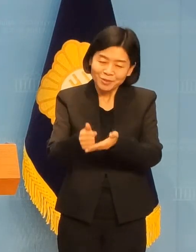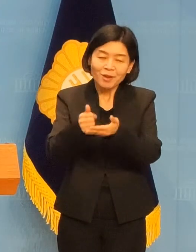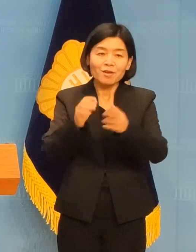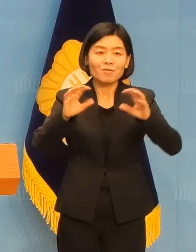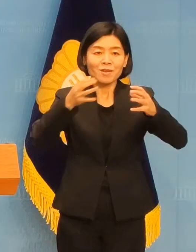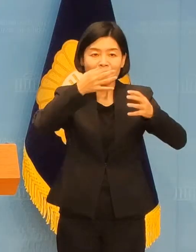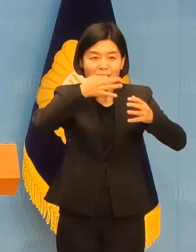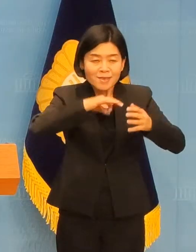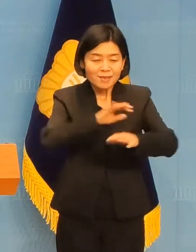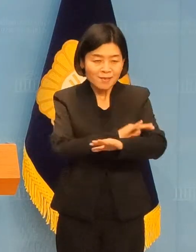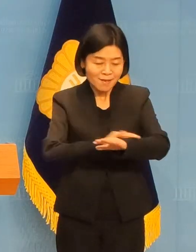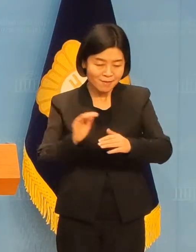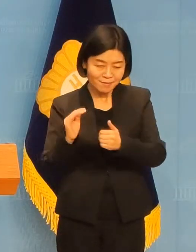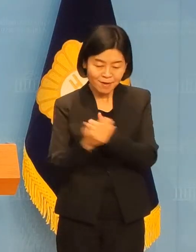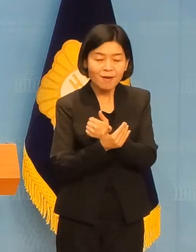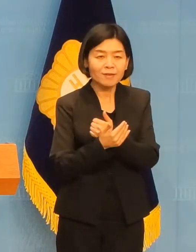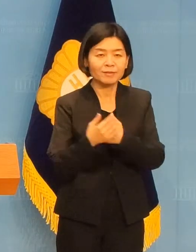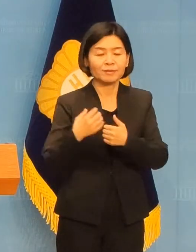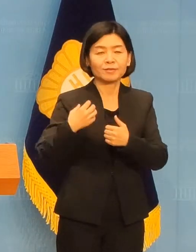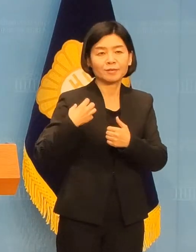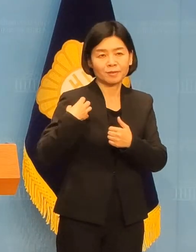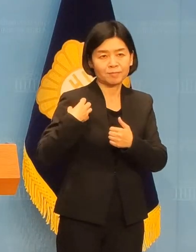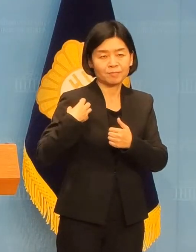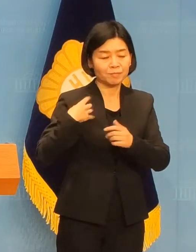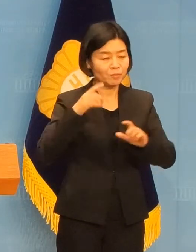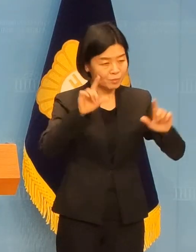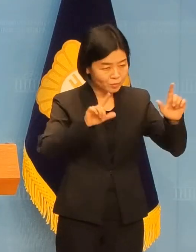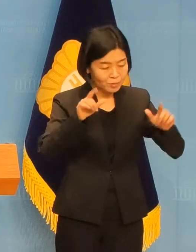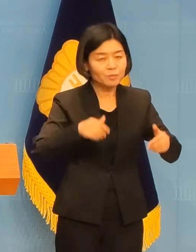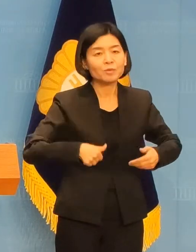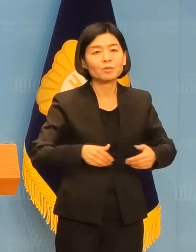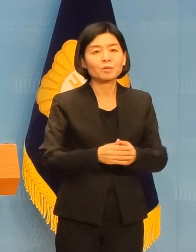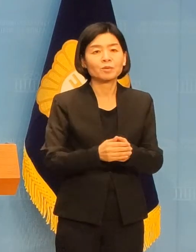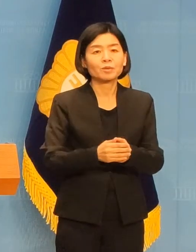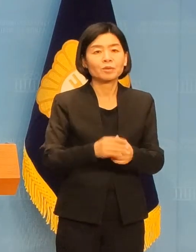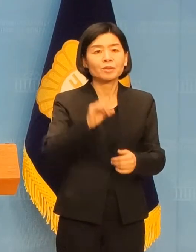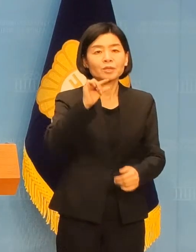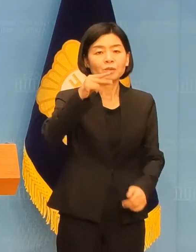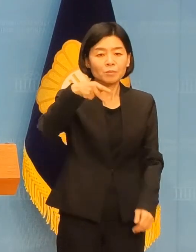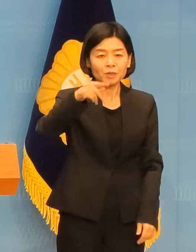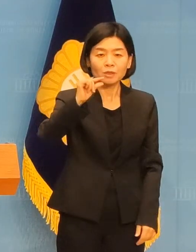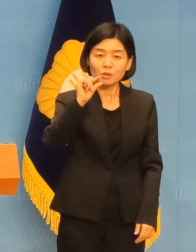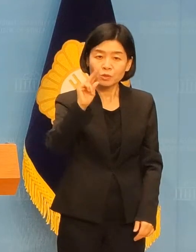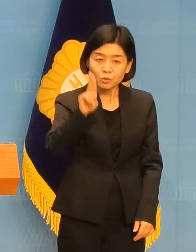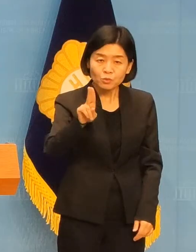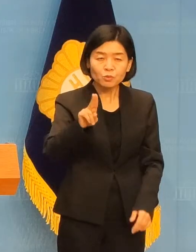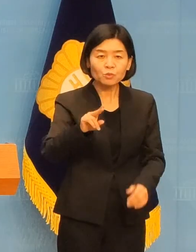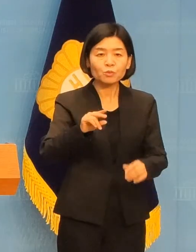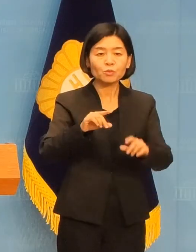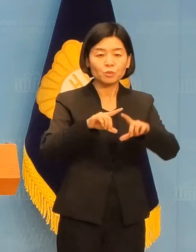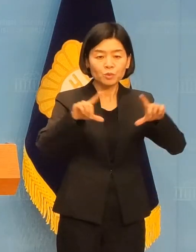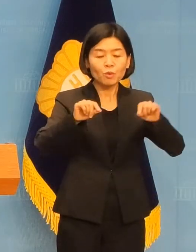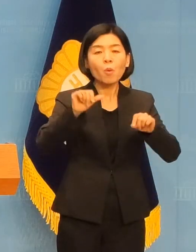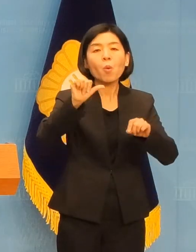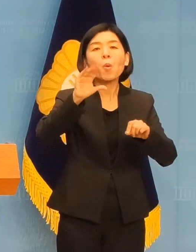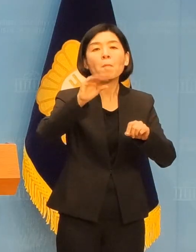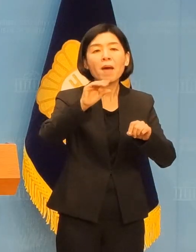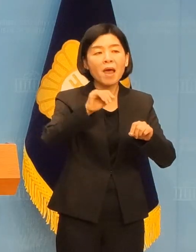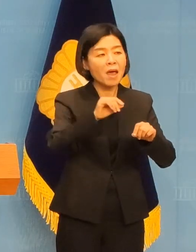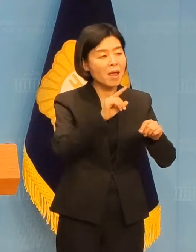지키는 책임 있는 자세입니다. 또한 GPU 5만 장 운운하며 이재명